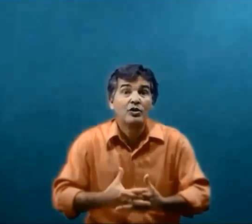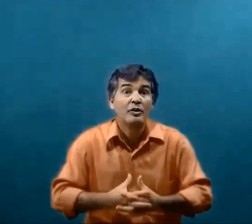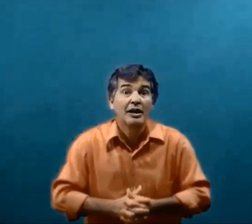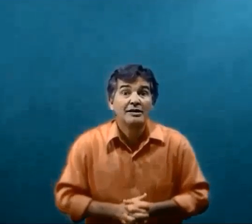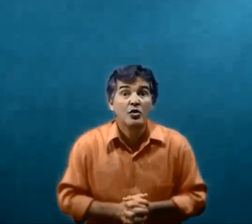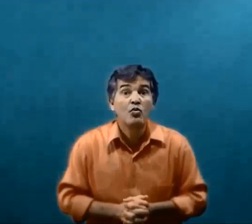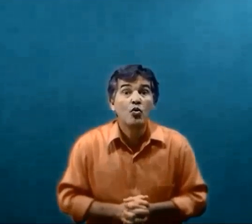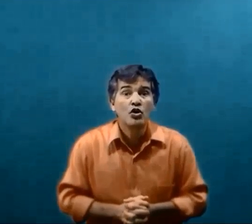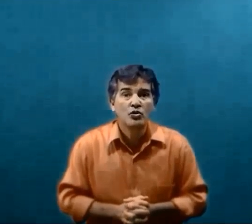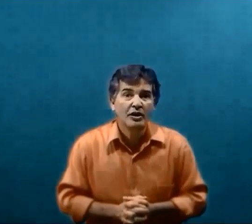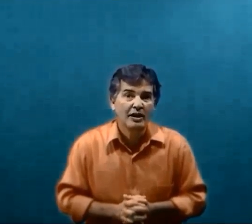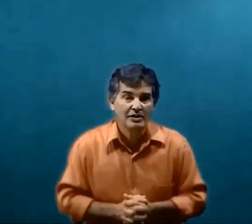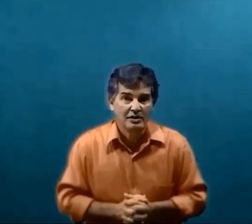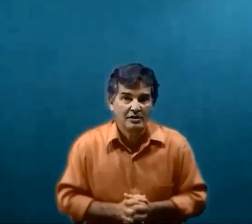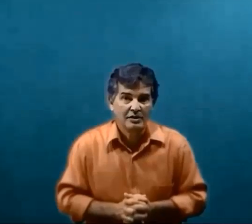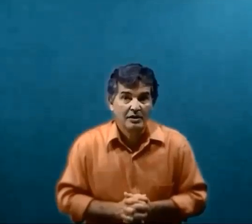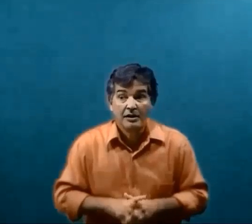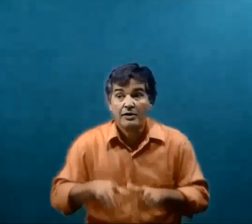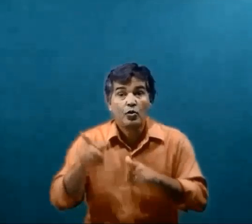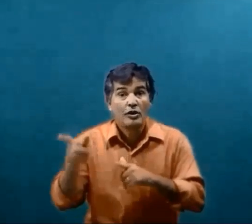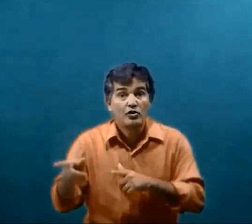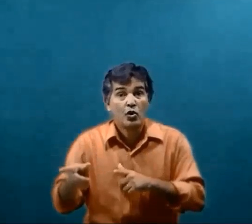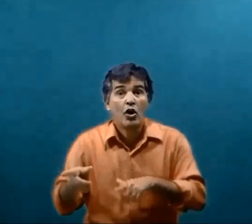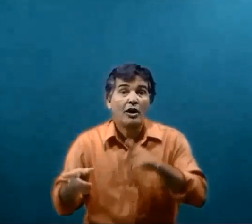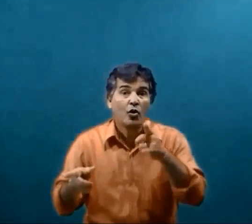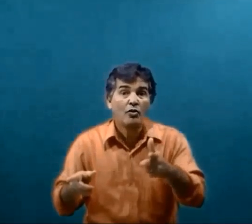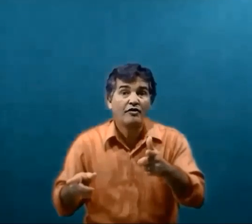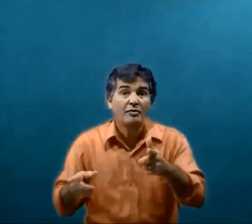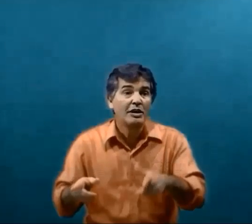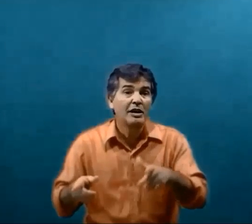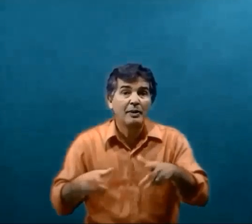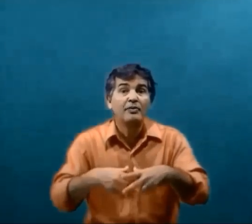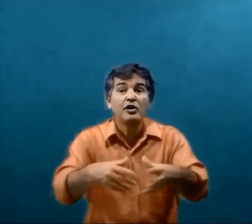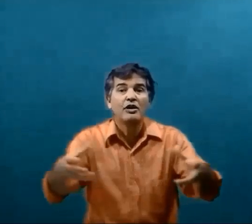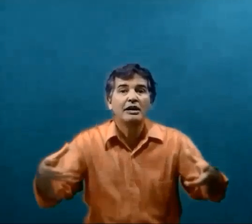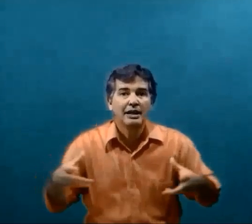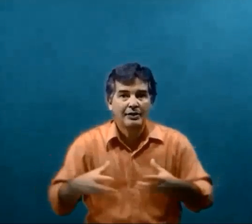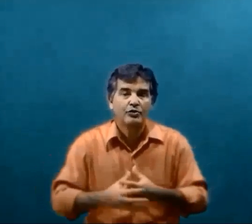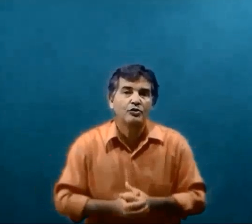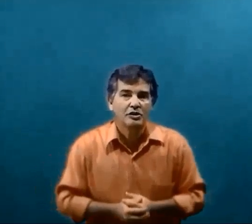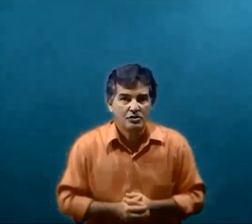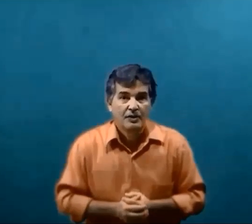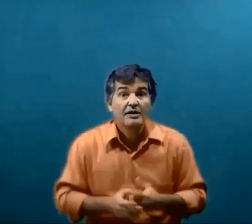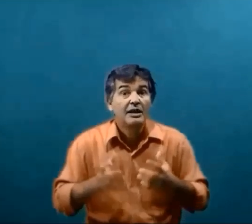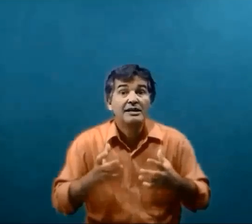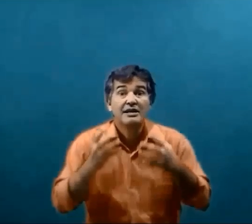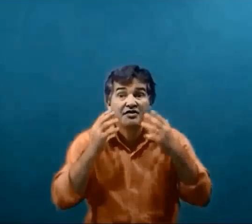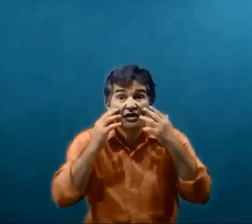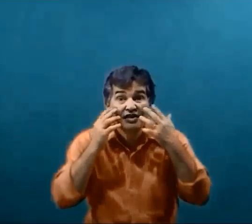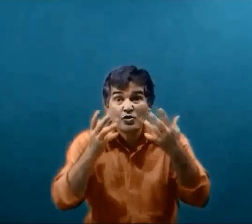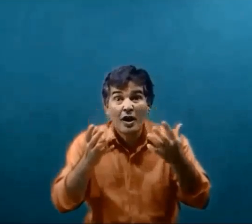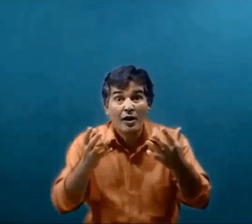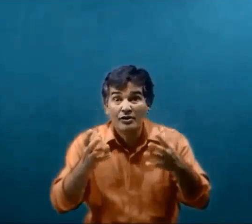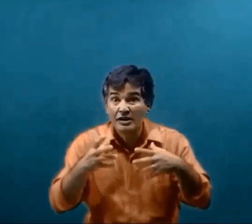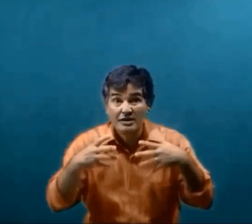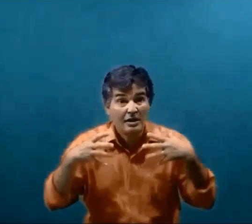uma obrigação muito grande, tanto com a escola como a família, para poder orientar tudo isso. E tem que ser via visual, tem que